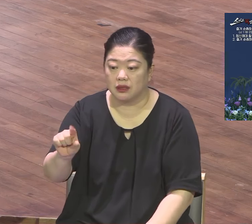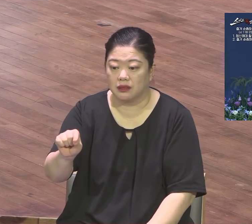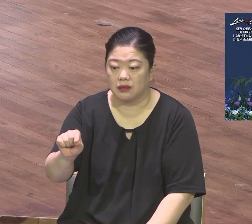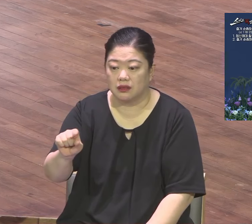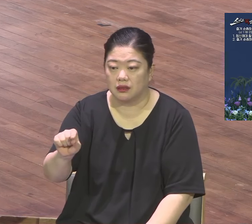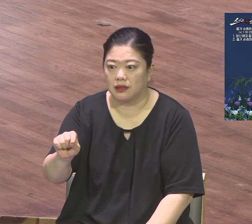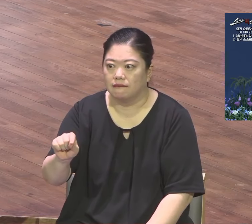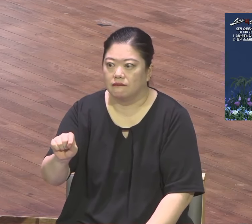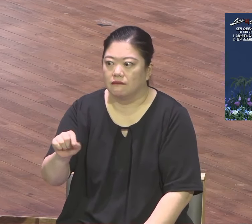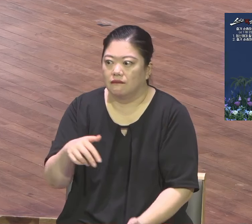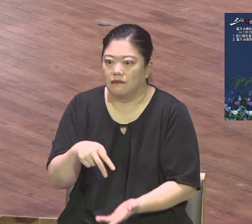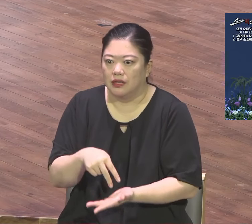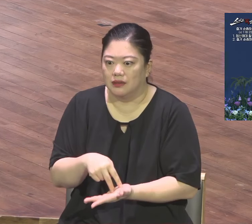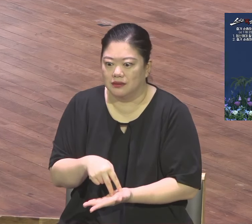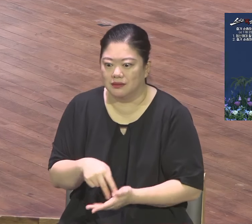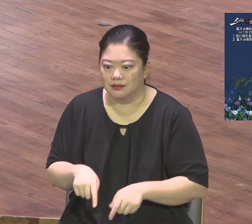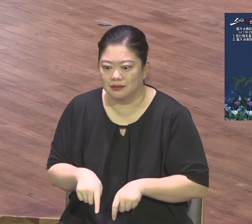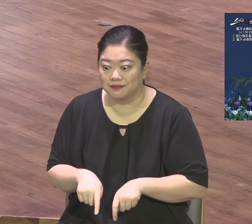말씀 순종하면